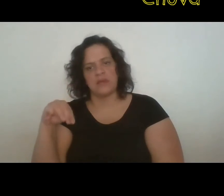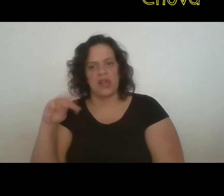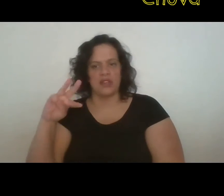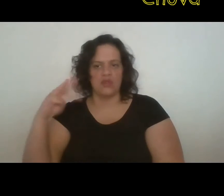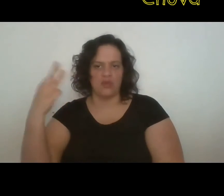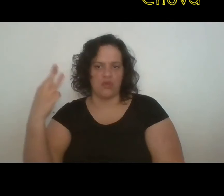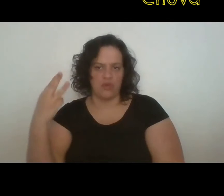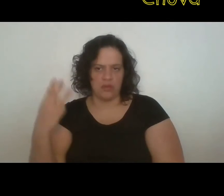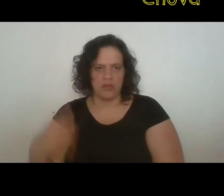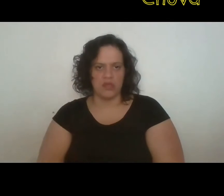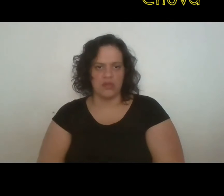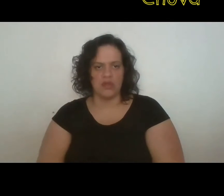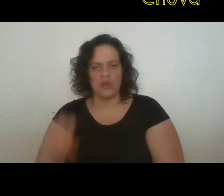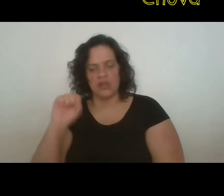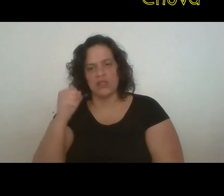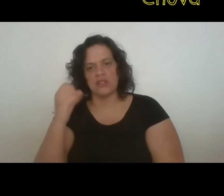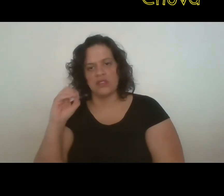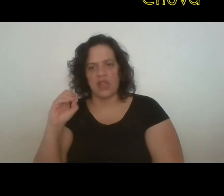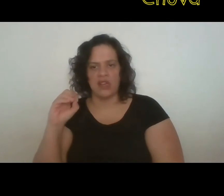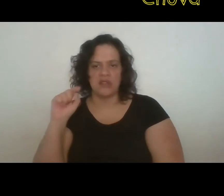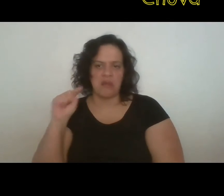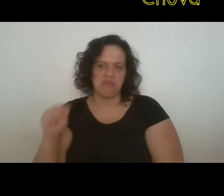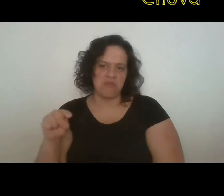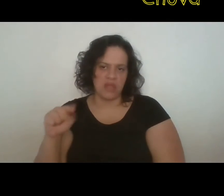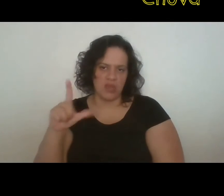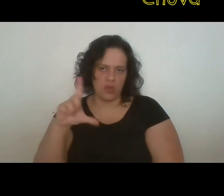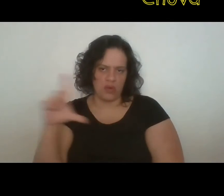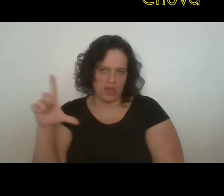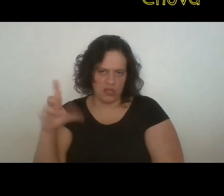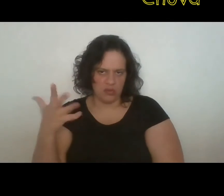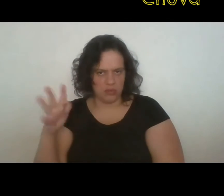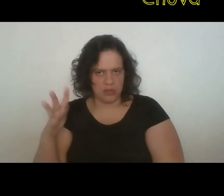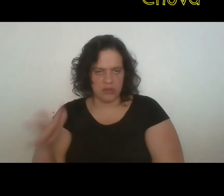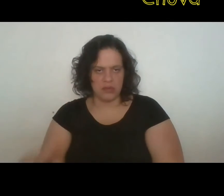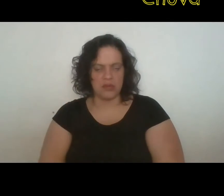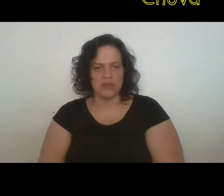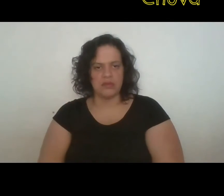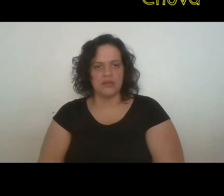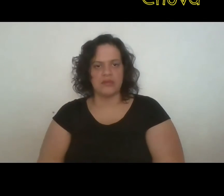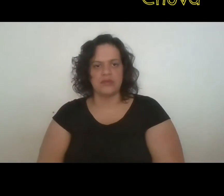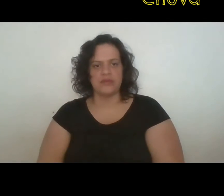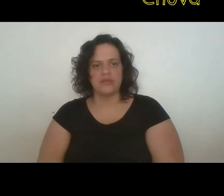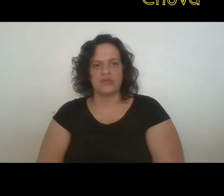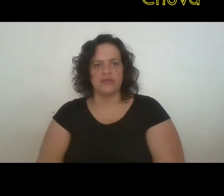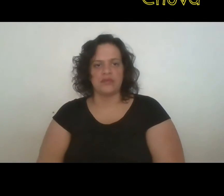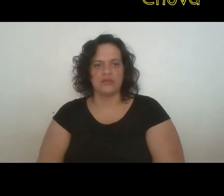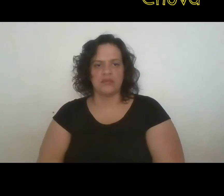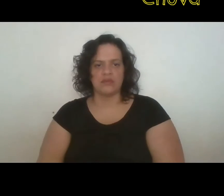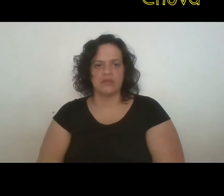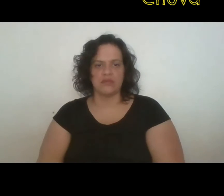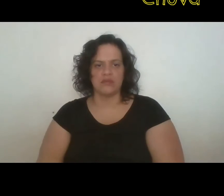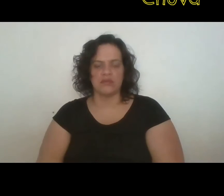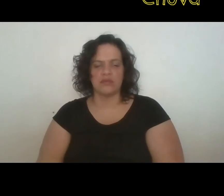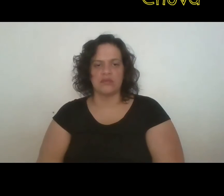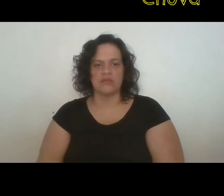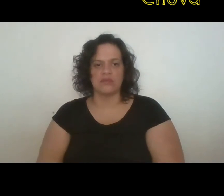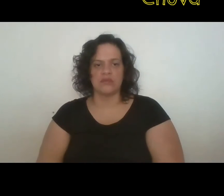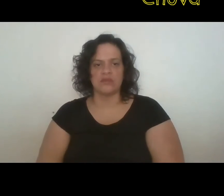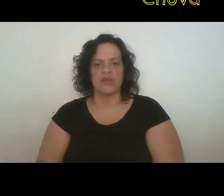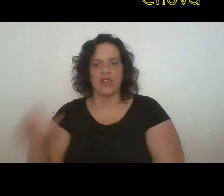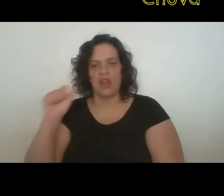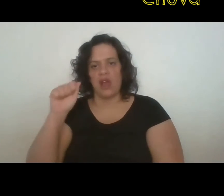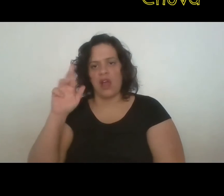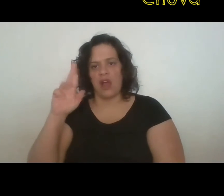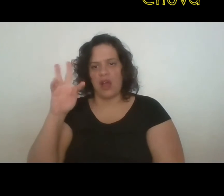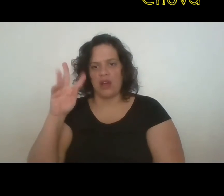mil litros, tá? Então, só essa referência aí. Arthur, em relação